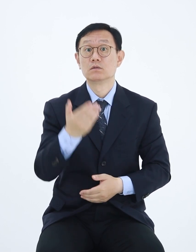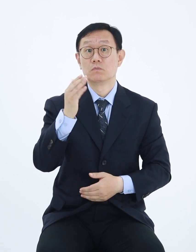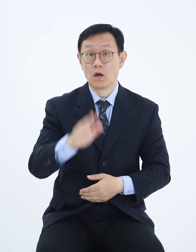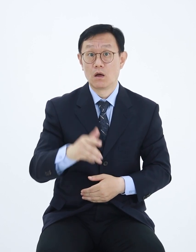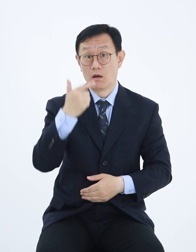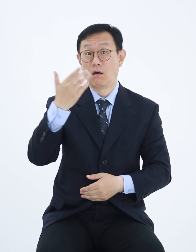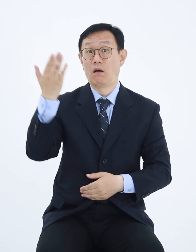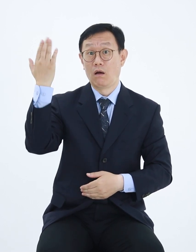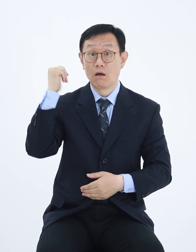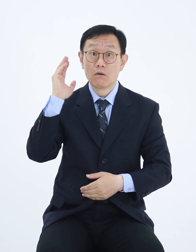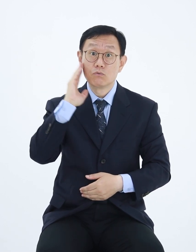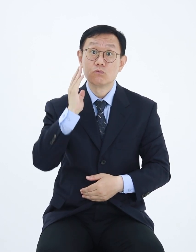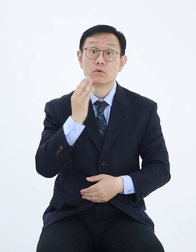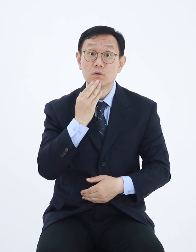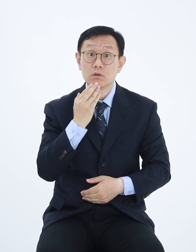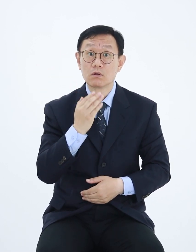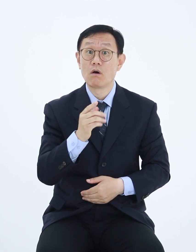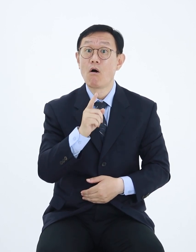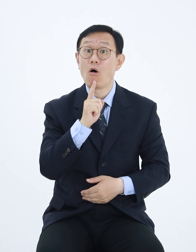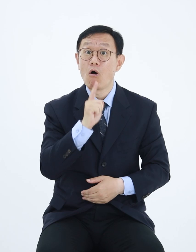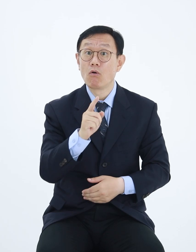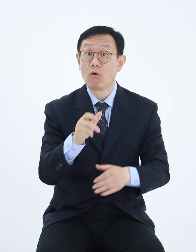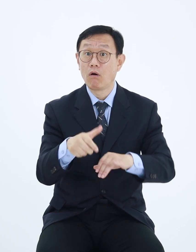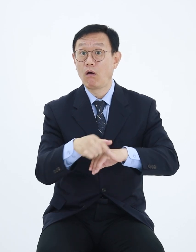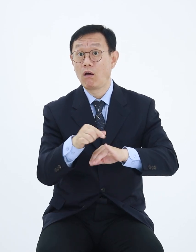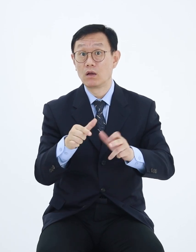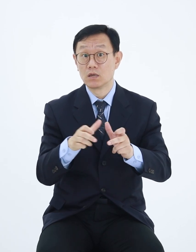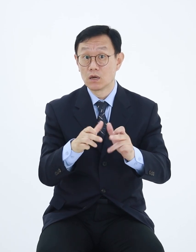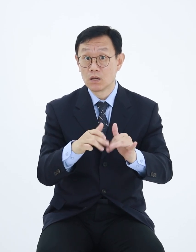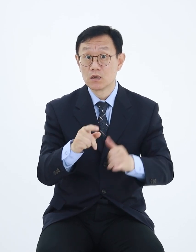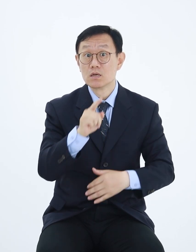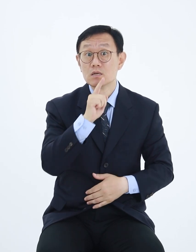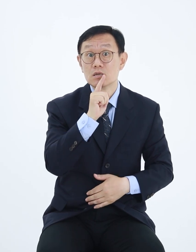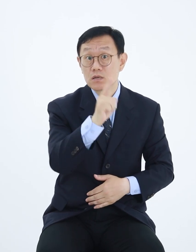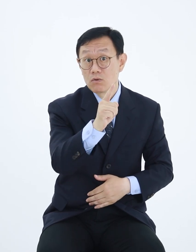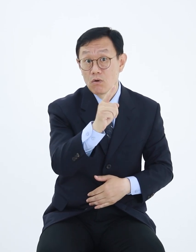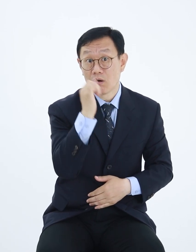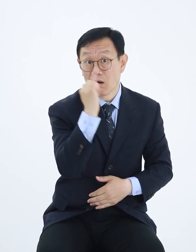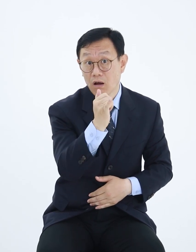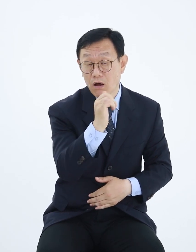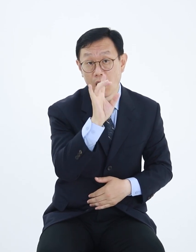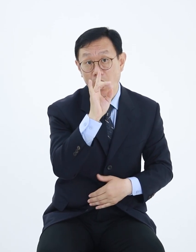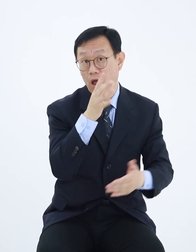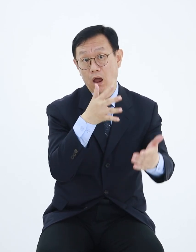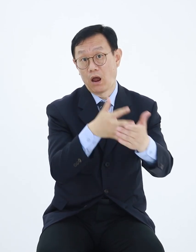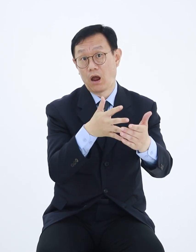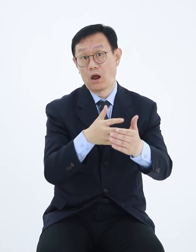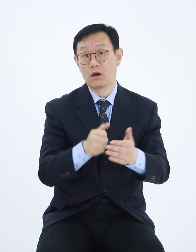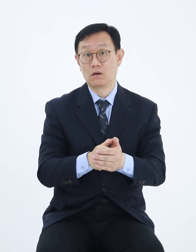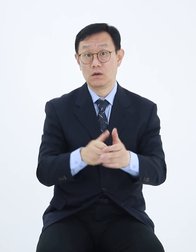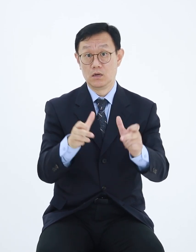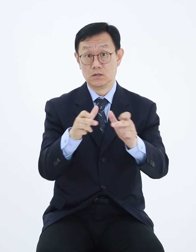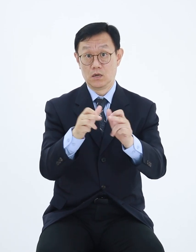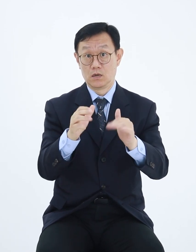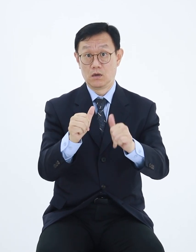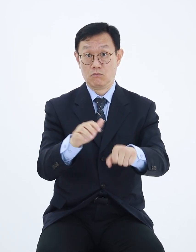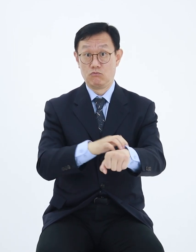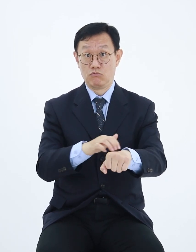과거에는 청각장애인이나 언어장애인은 신고하기가 어려웠습니다. 장애인들의 불편을 덜어주기 위해 문자를